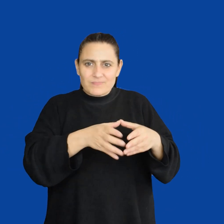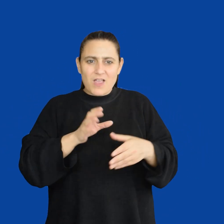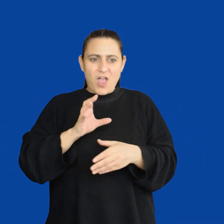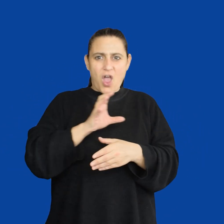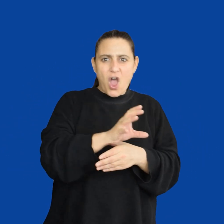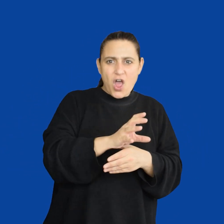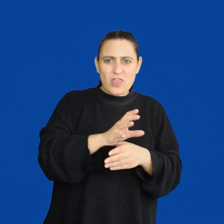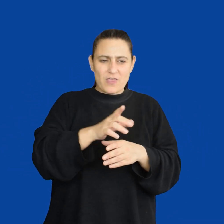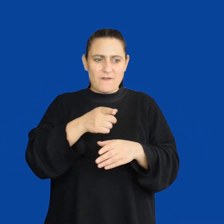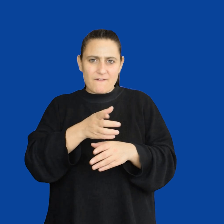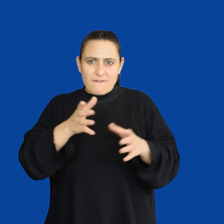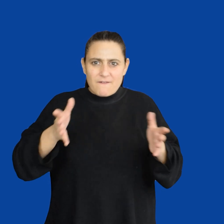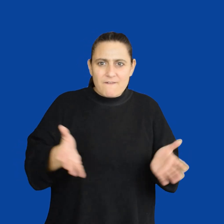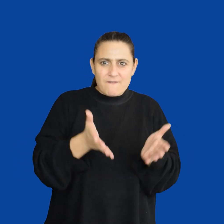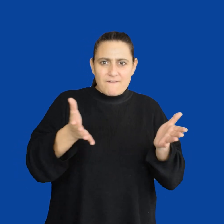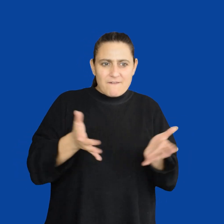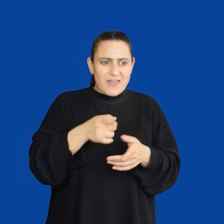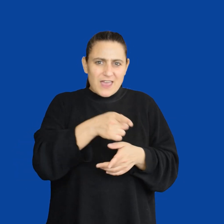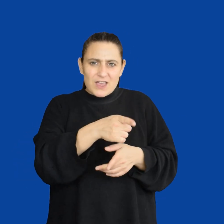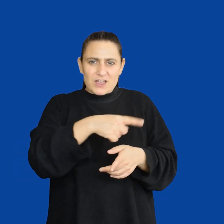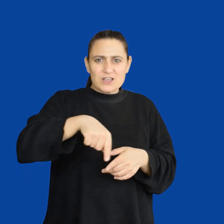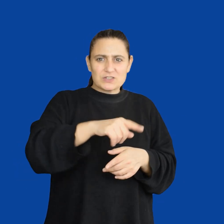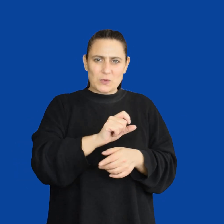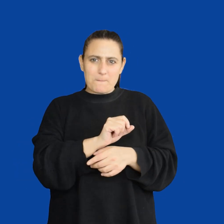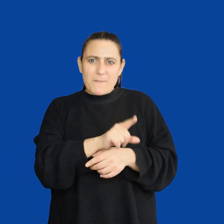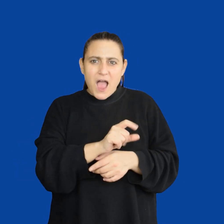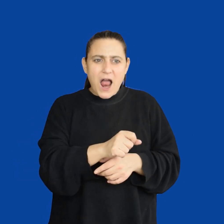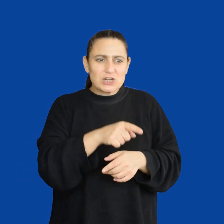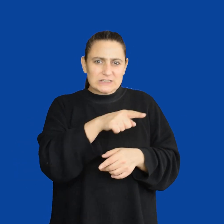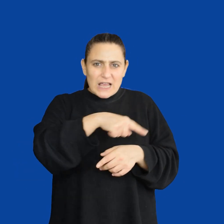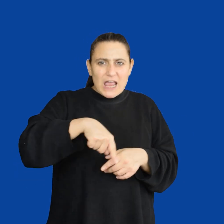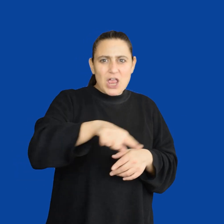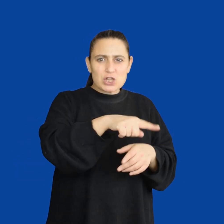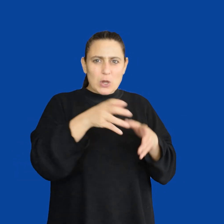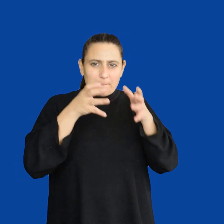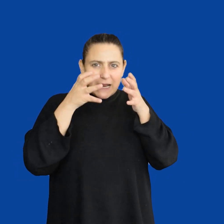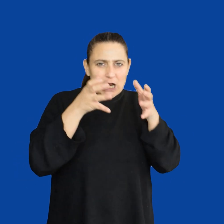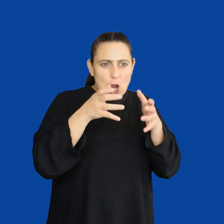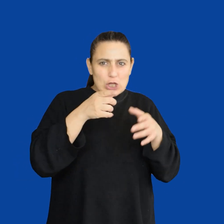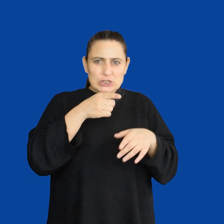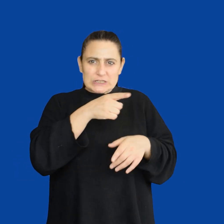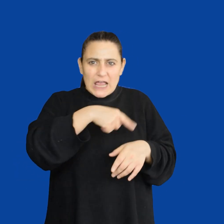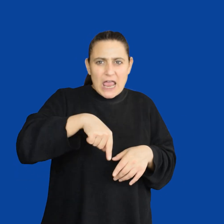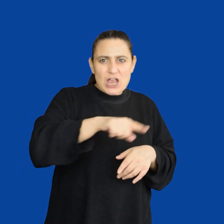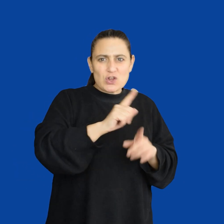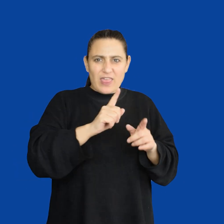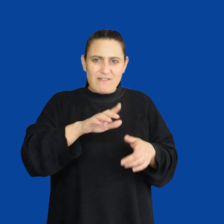oficiales narrativas que incitan no solo al odio, sino a la demonización y a la necesidad de extirpar a estos miembros